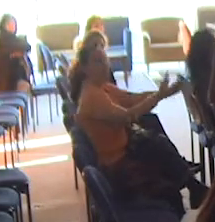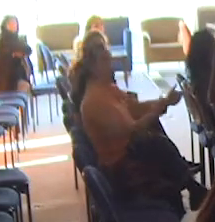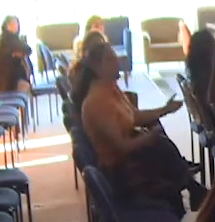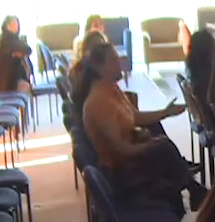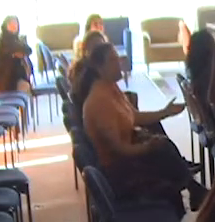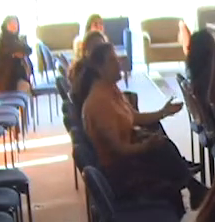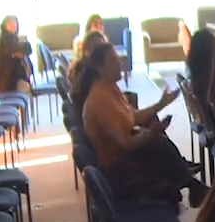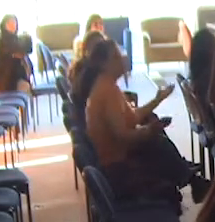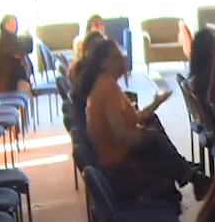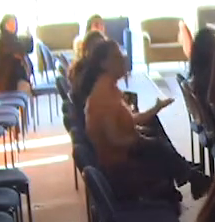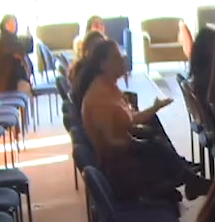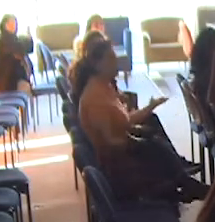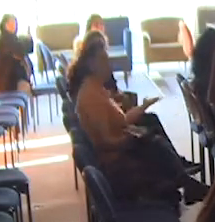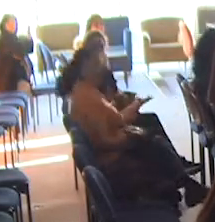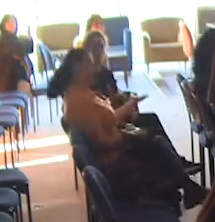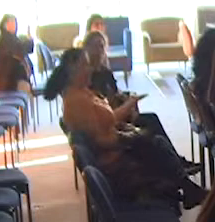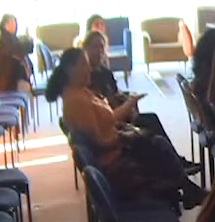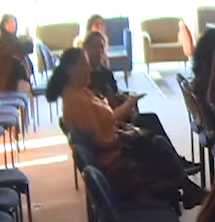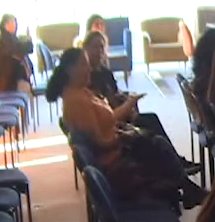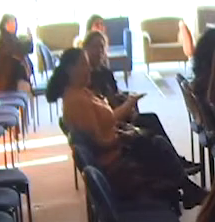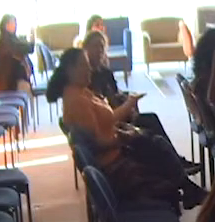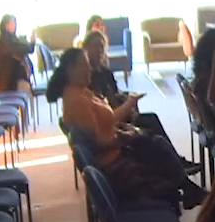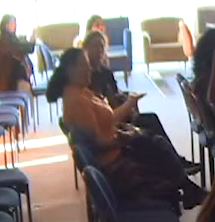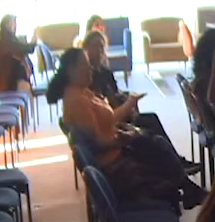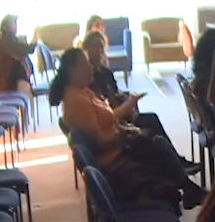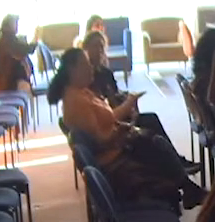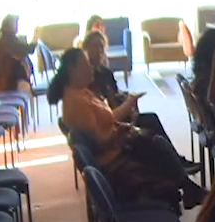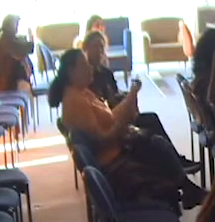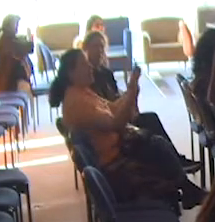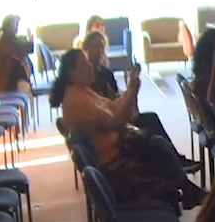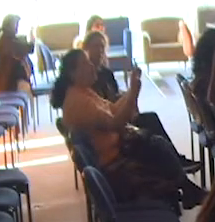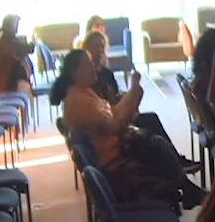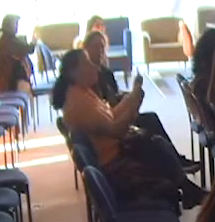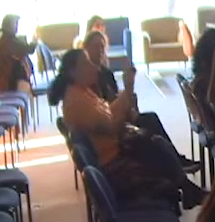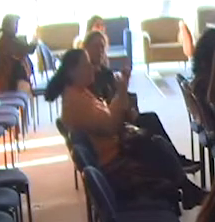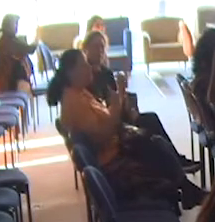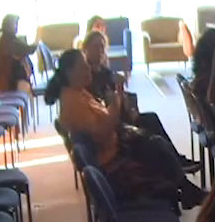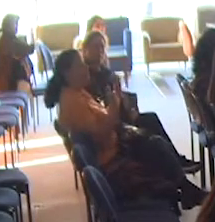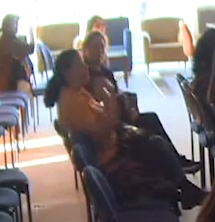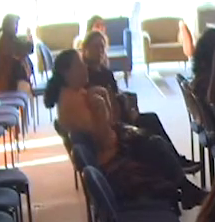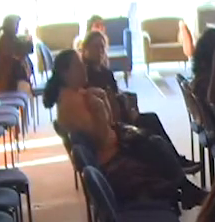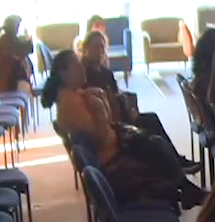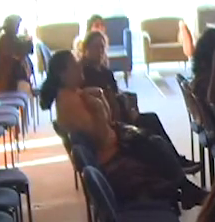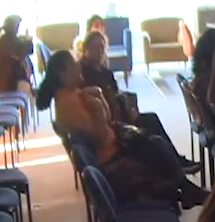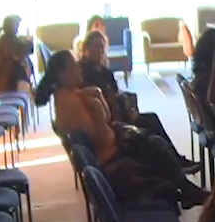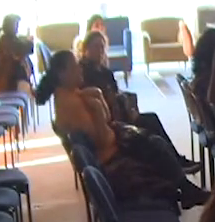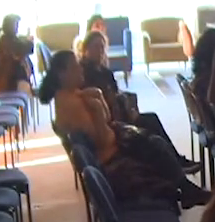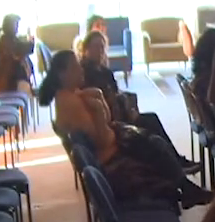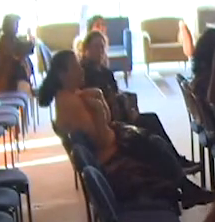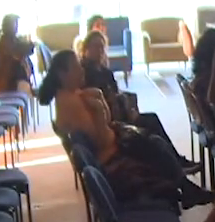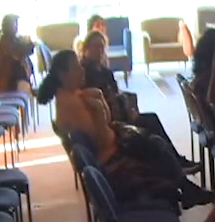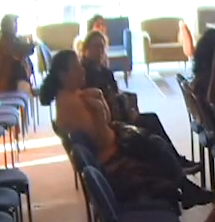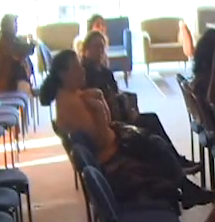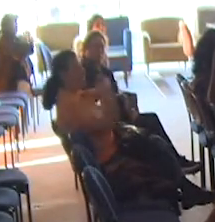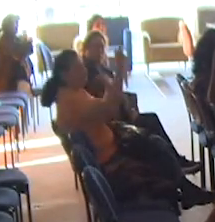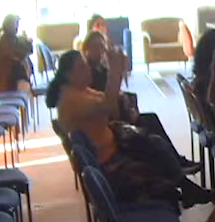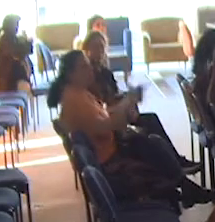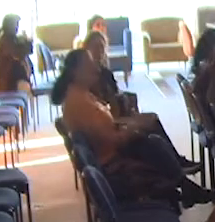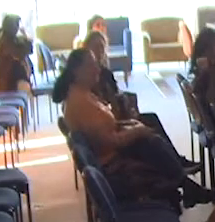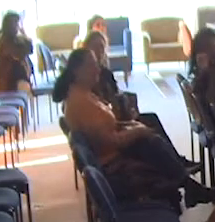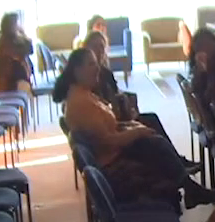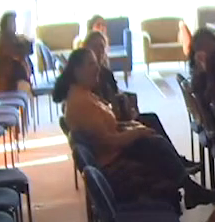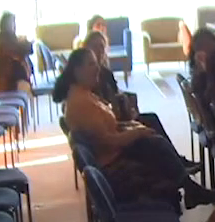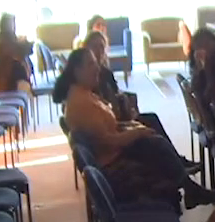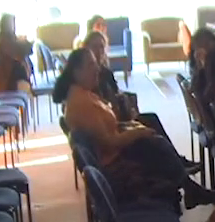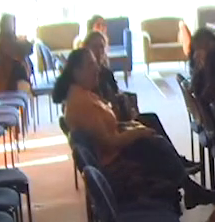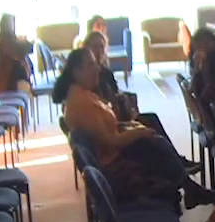que nos llegan, a mí no me lo enseñaron, por Dios. Los que sabemos que somos en estos momentos, por lo menos en la institución donde